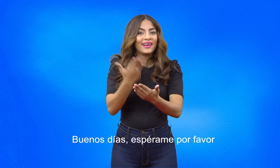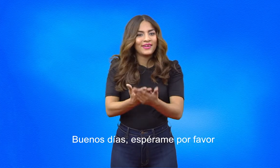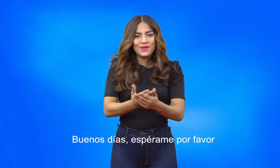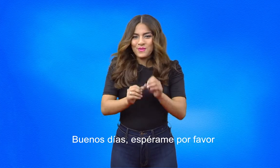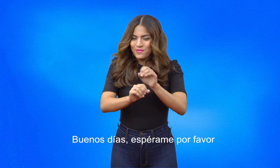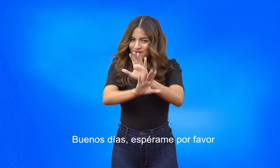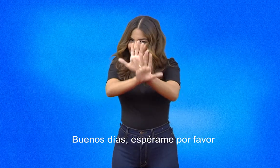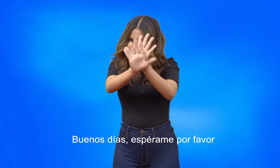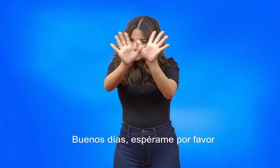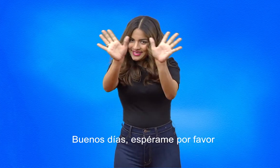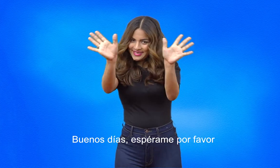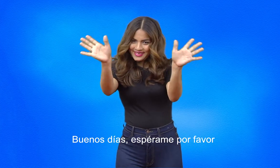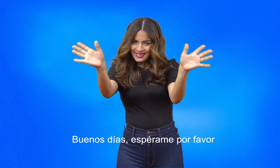Buenos días.